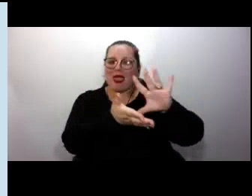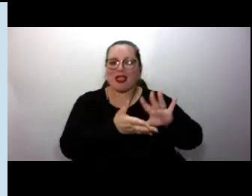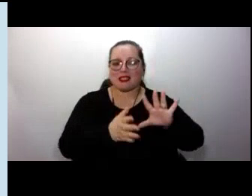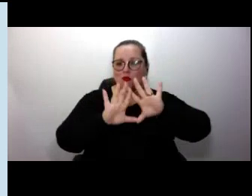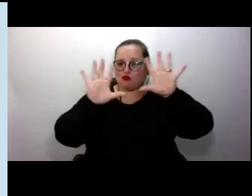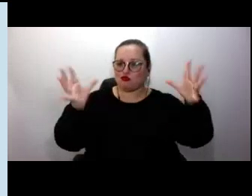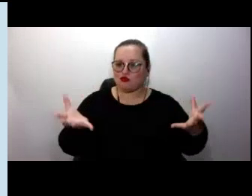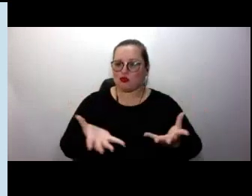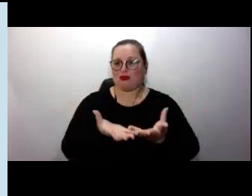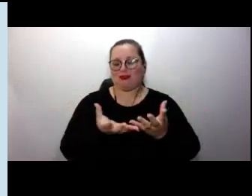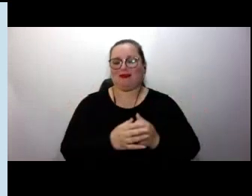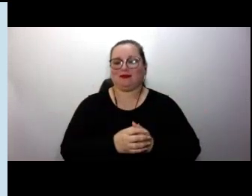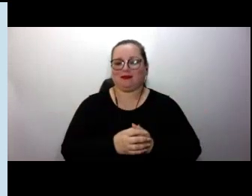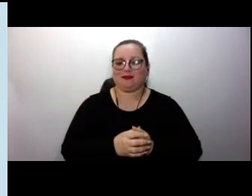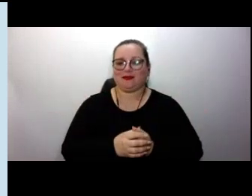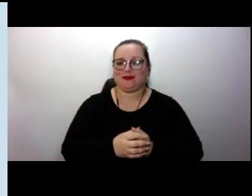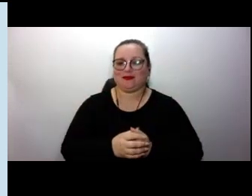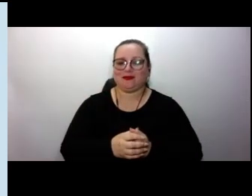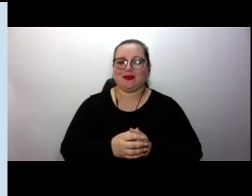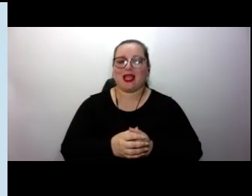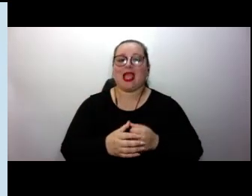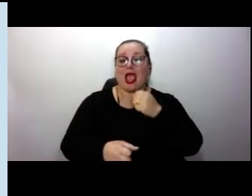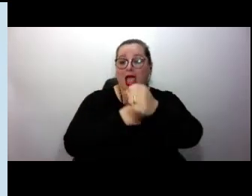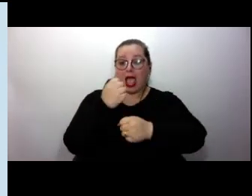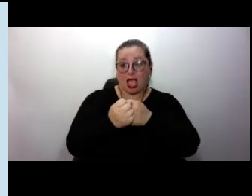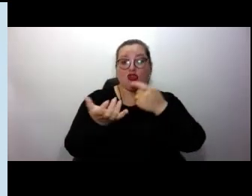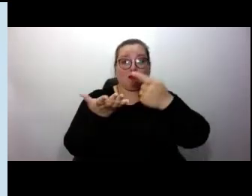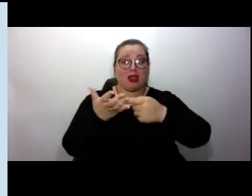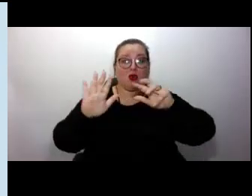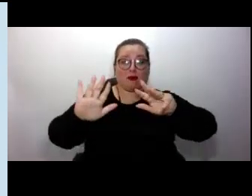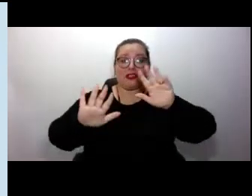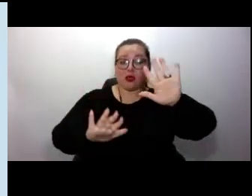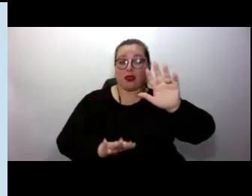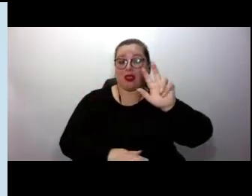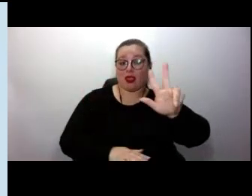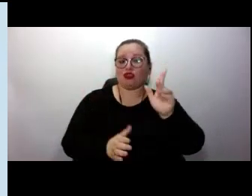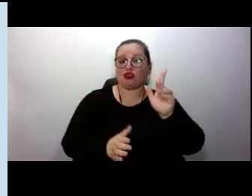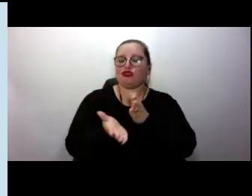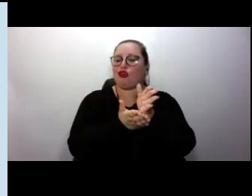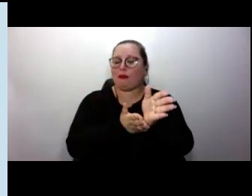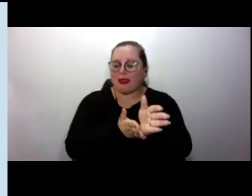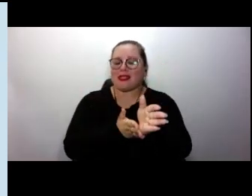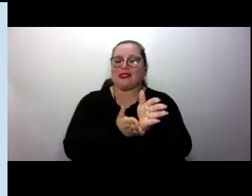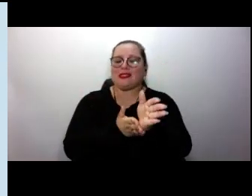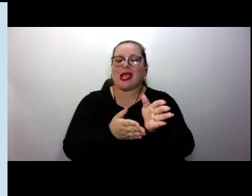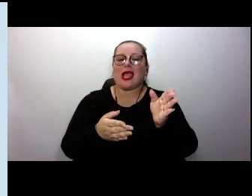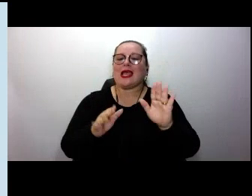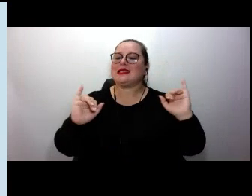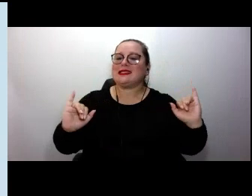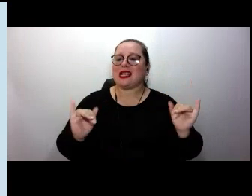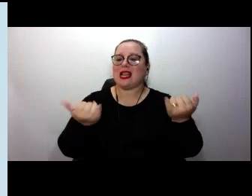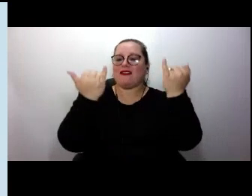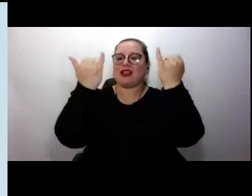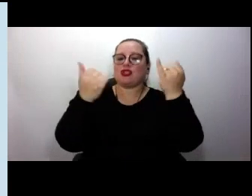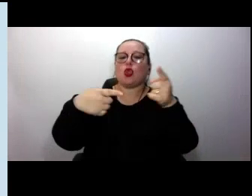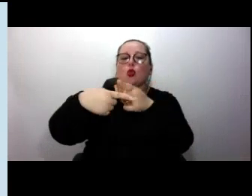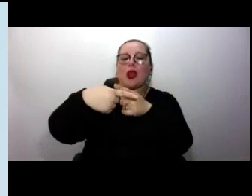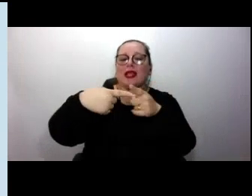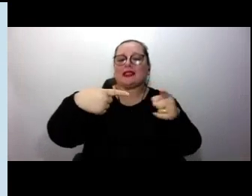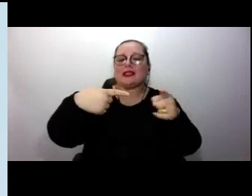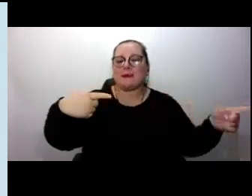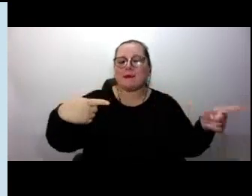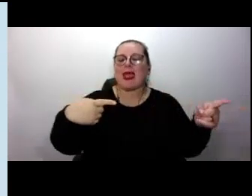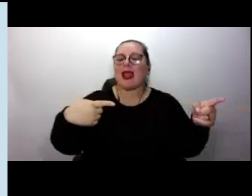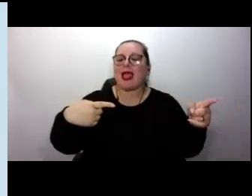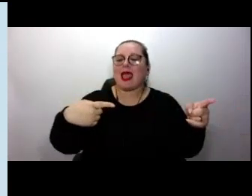En 1958 se comienza a instaurar la celebración de una semana